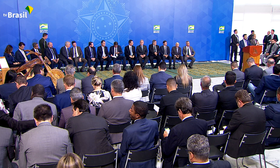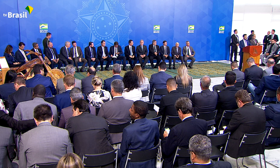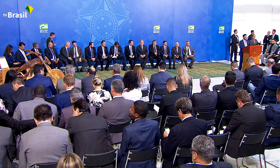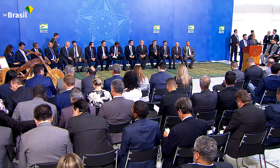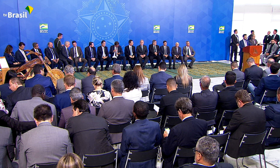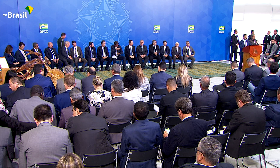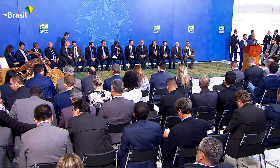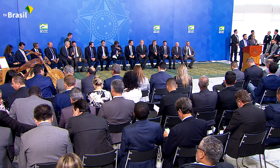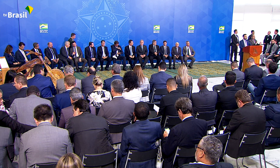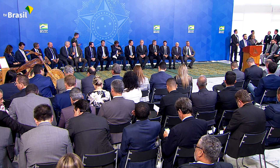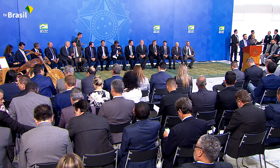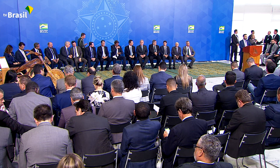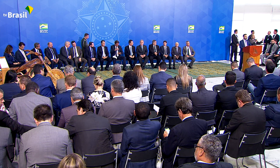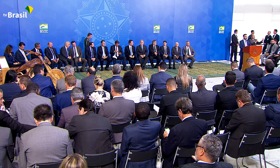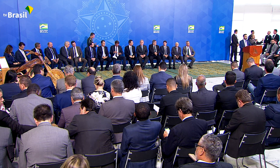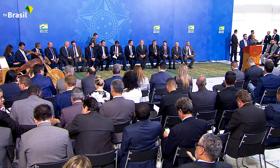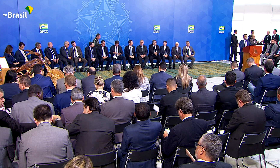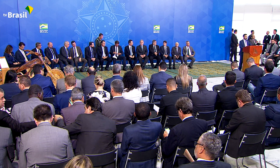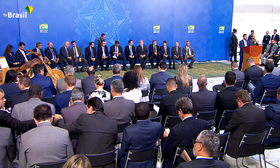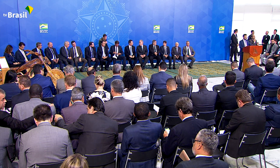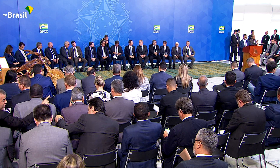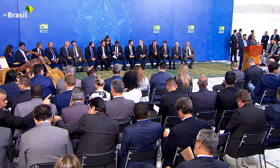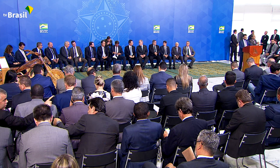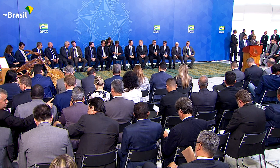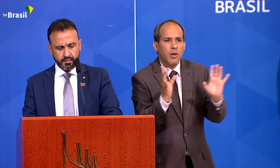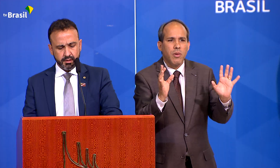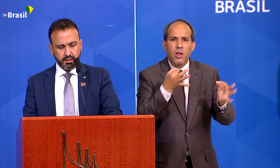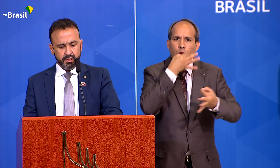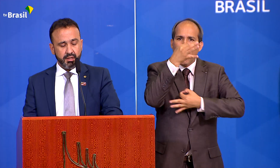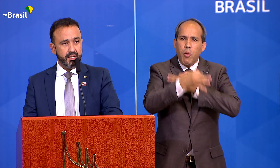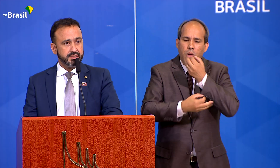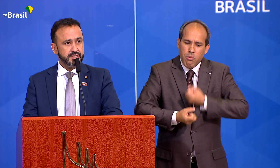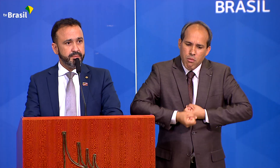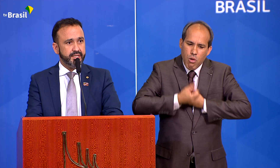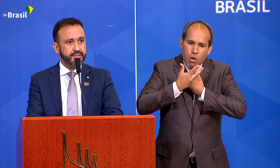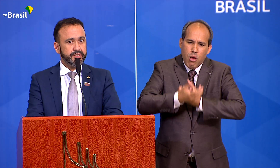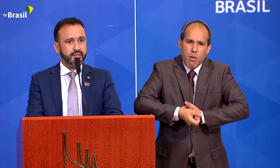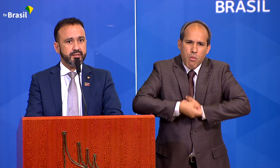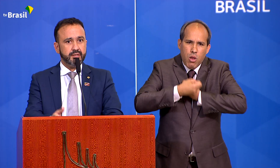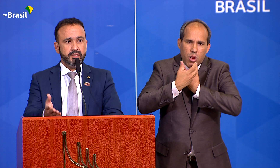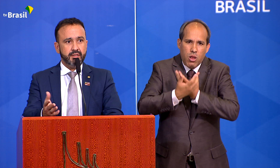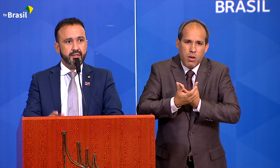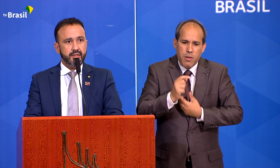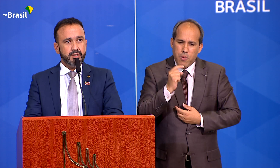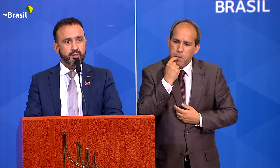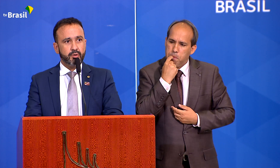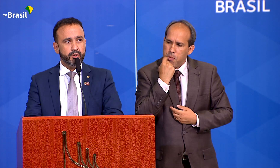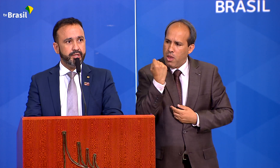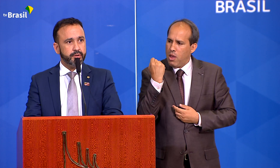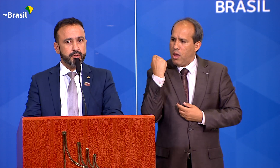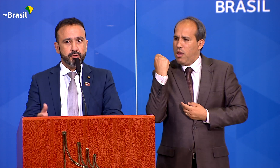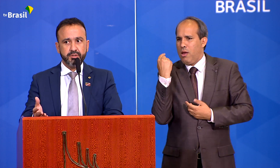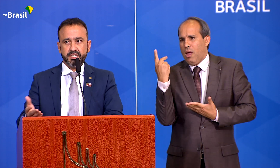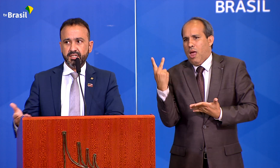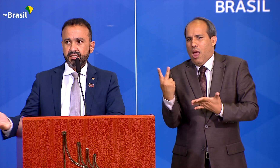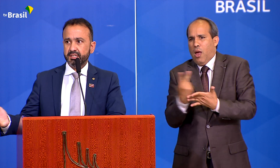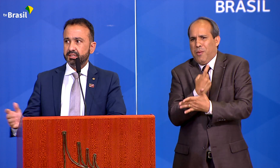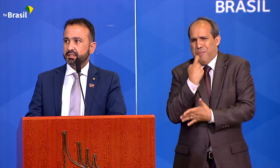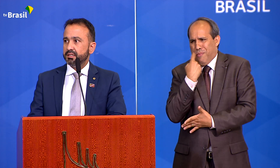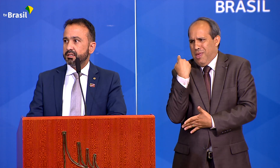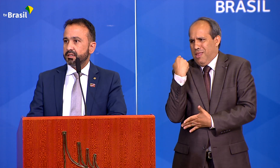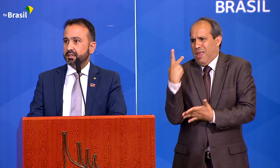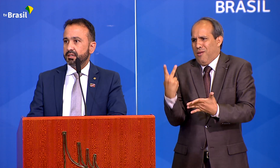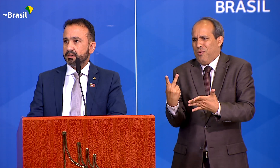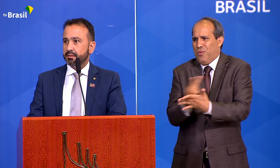em prol da liberdade de expressão e recentemente ocorreu que